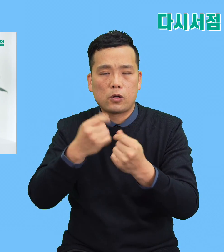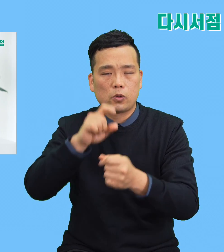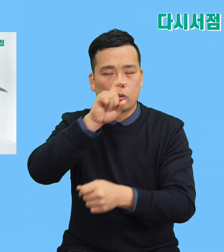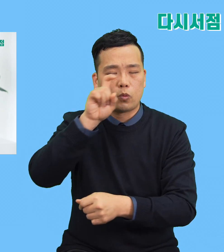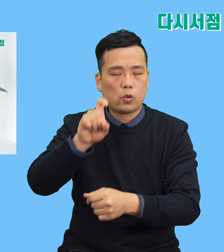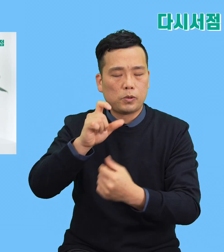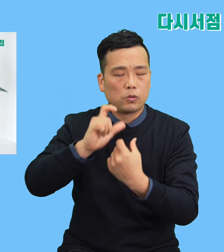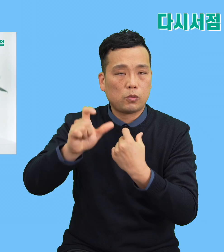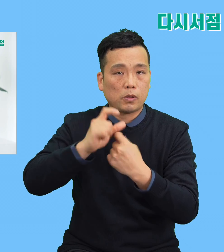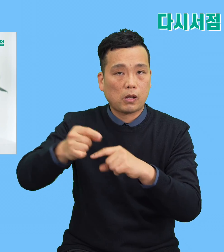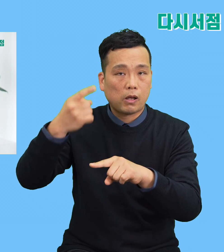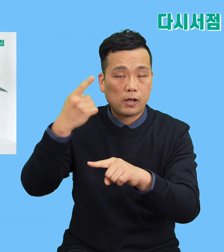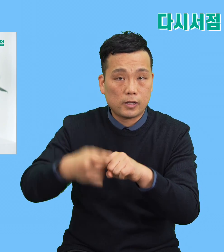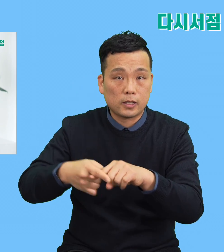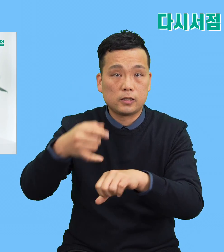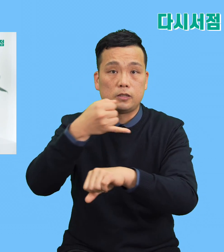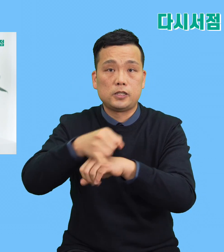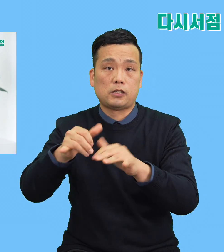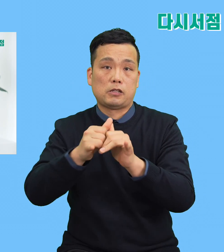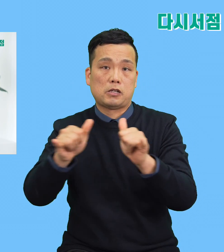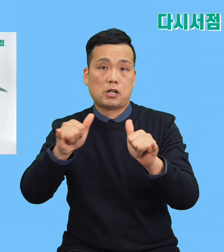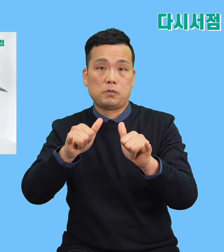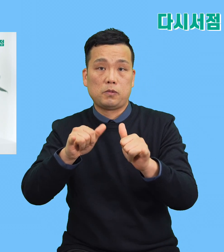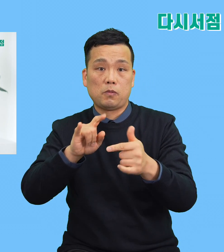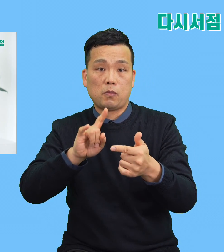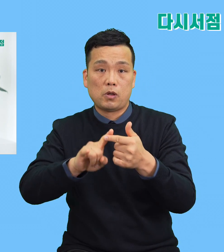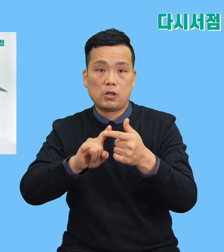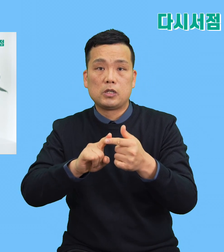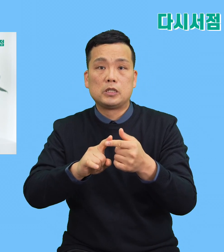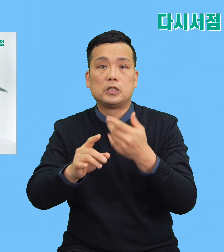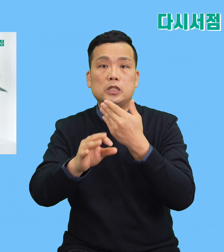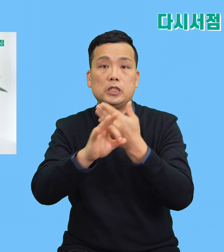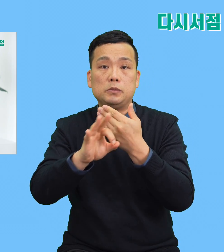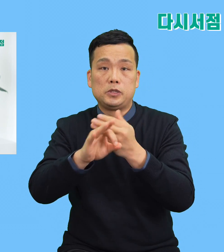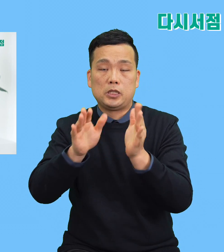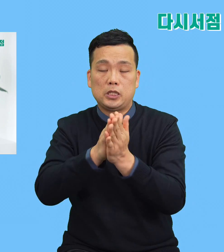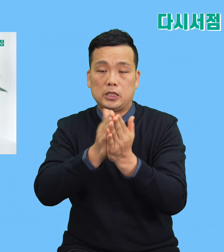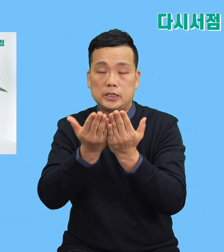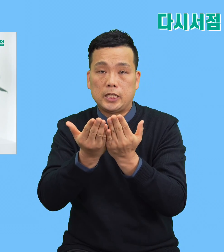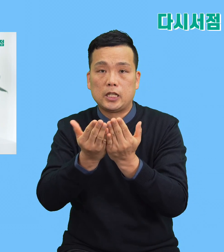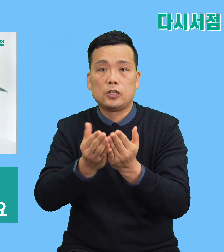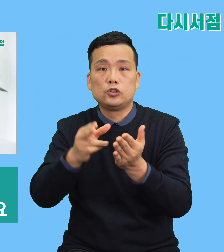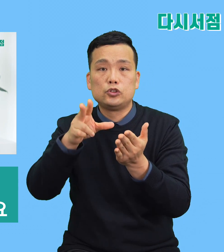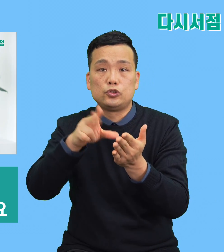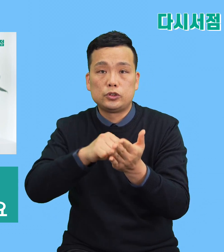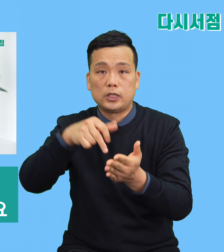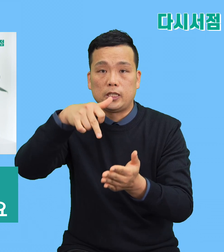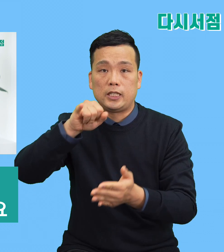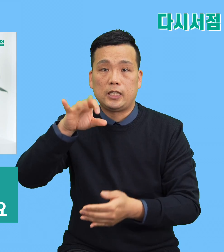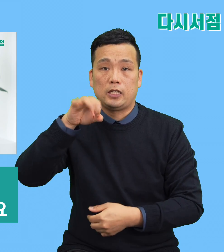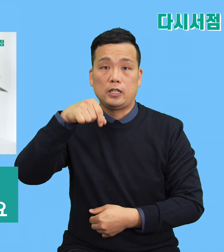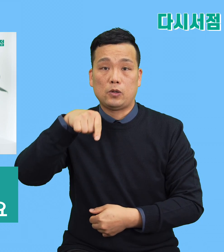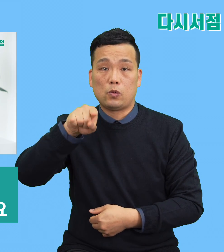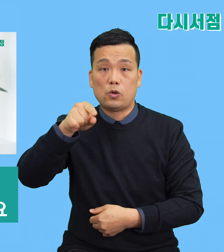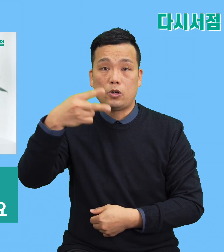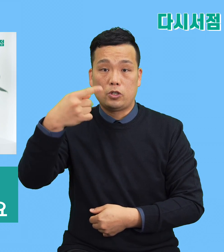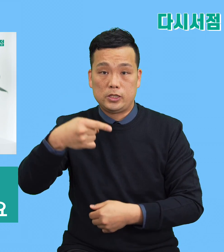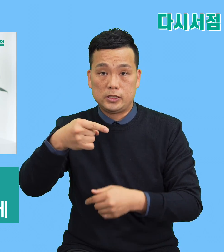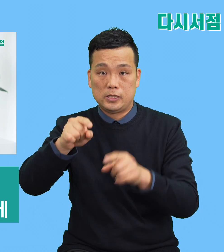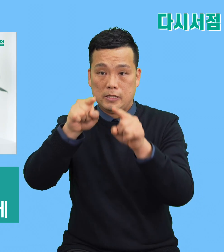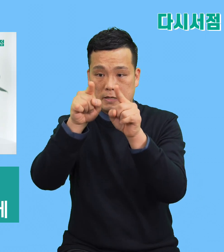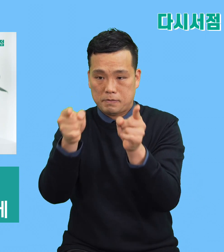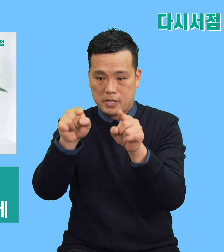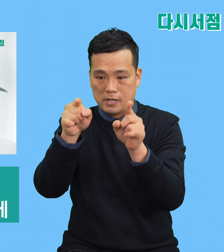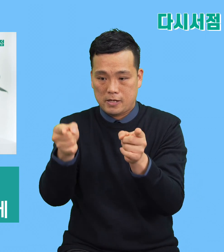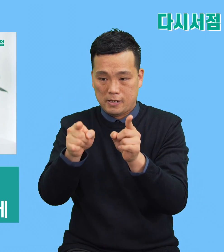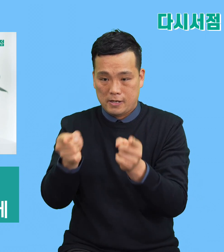하다가 디자이너가 이렇게 저희가 가제본에도 저희가 키워드를 저희 가제본의 컨셉으로 삼았던 거거든요.